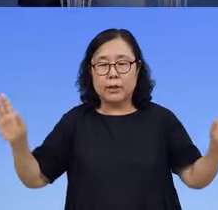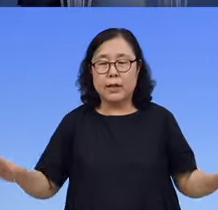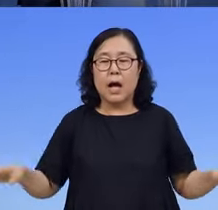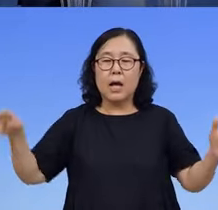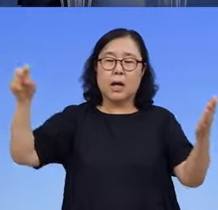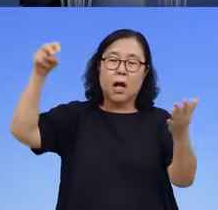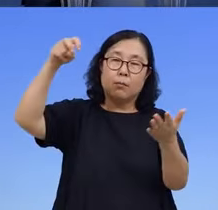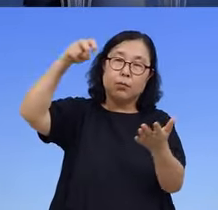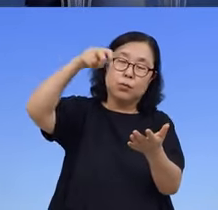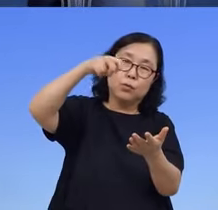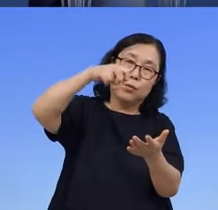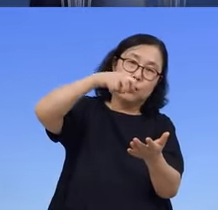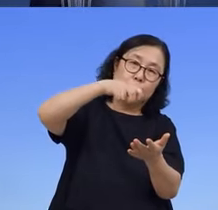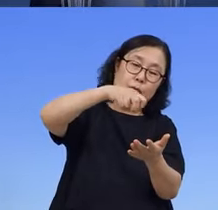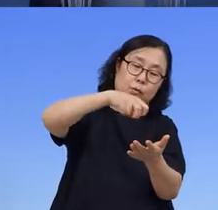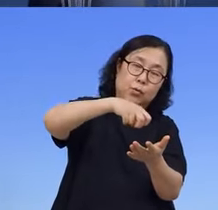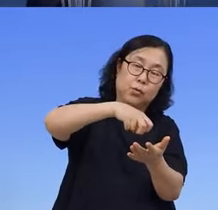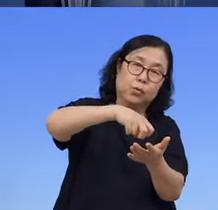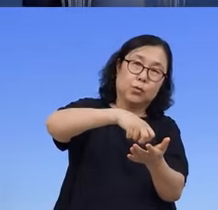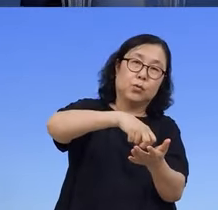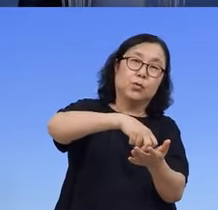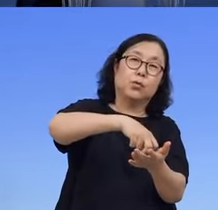천사가 무릎 꿇고